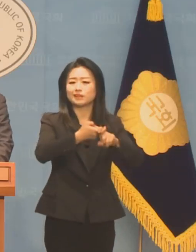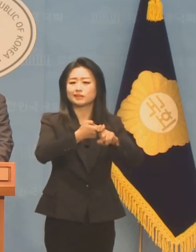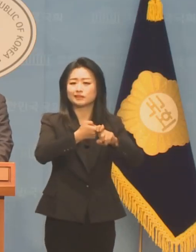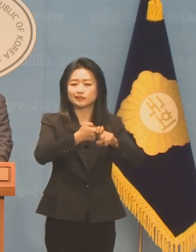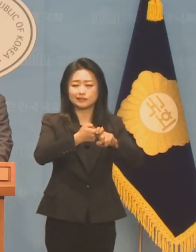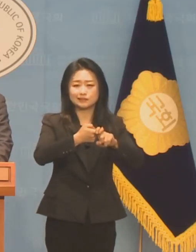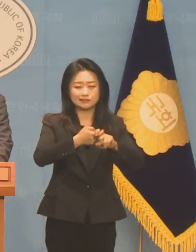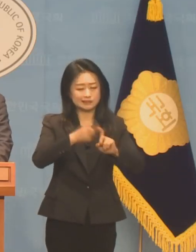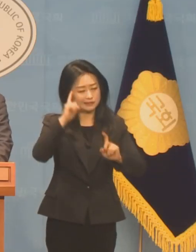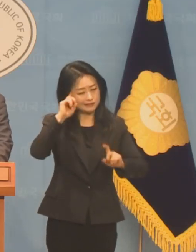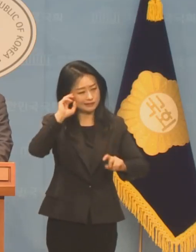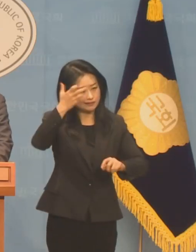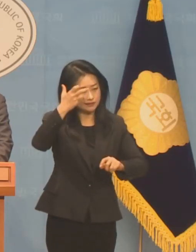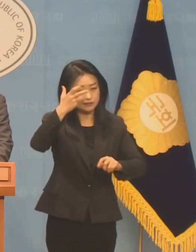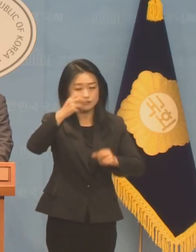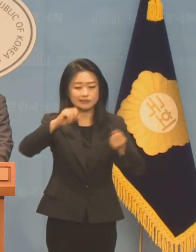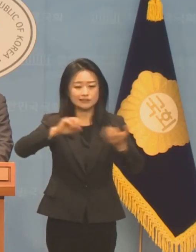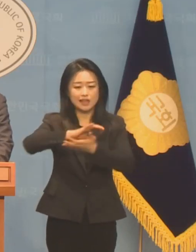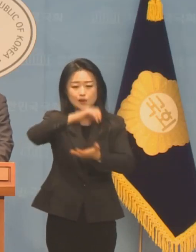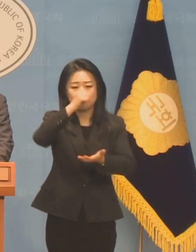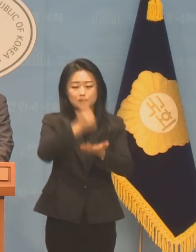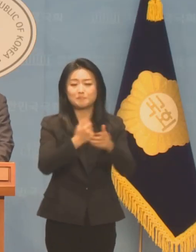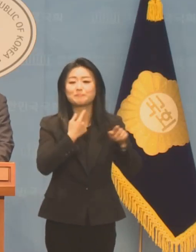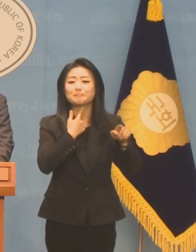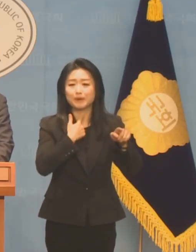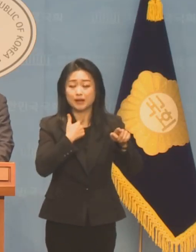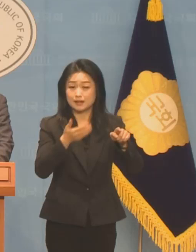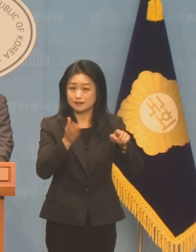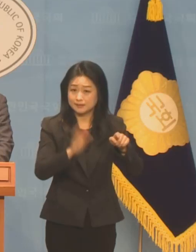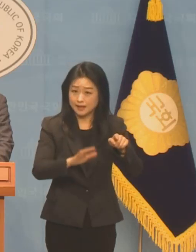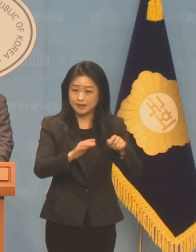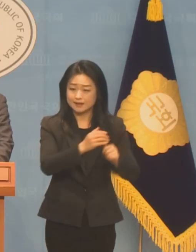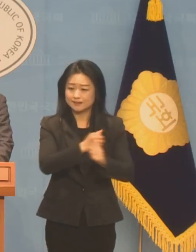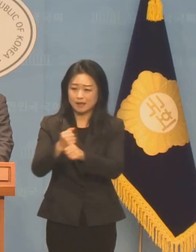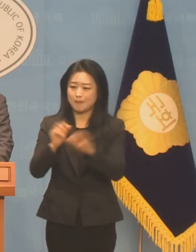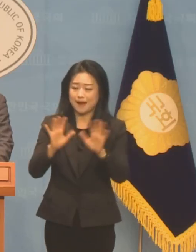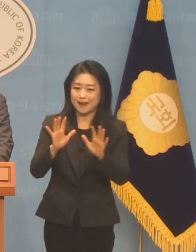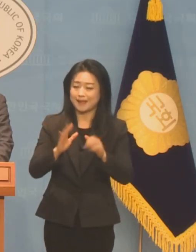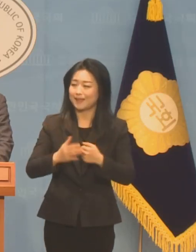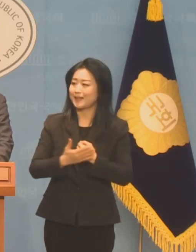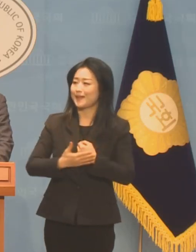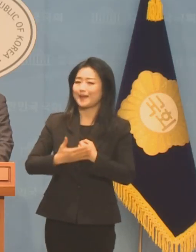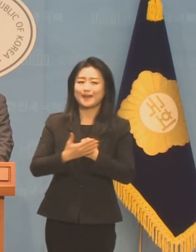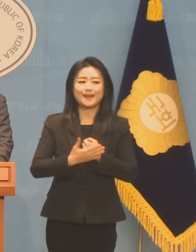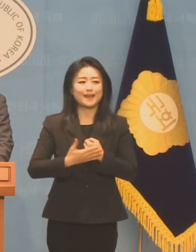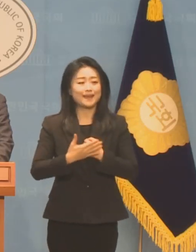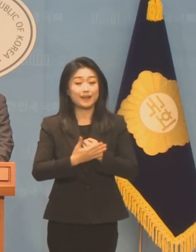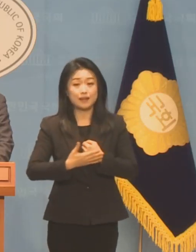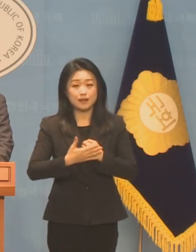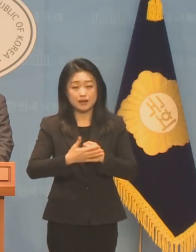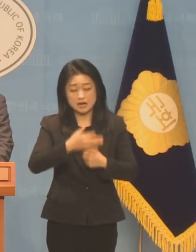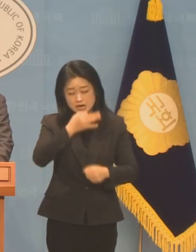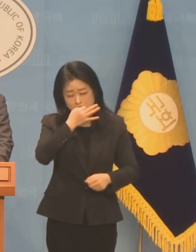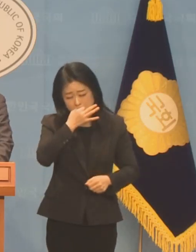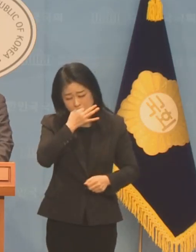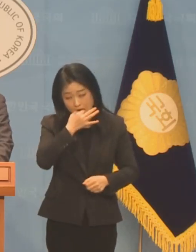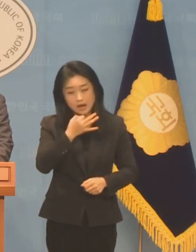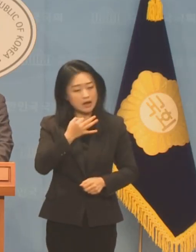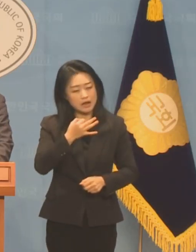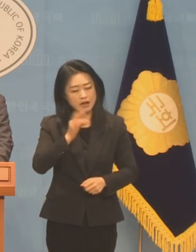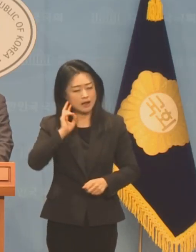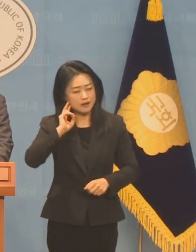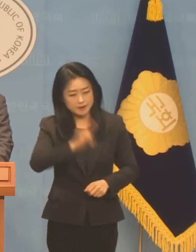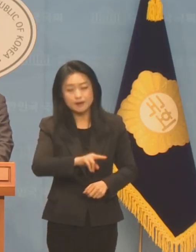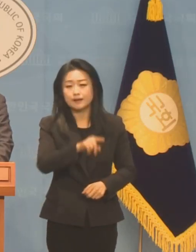수 없는 내란죄를 저질러 놓고도 어떻게든 자기만은 살겠다는 극한의 이기주의, 그